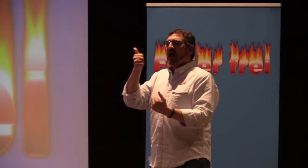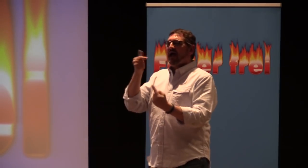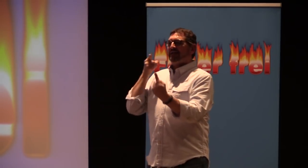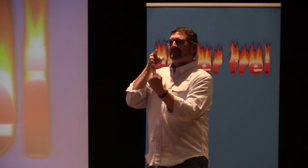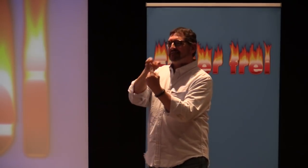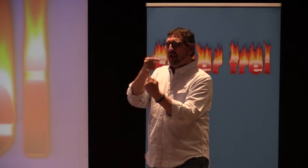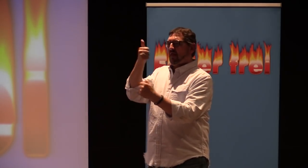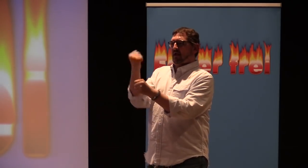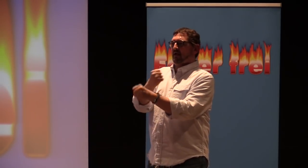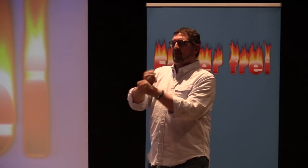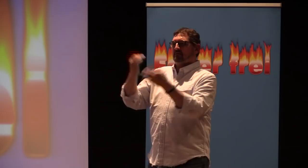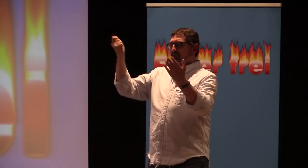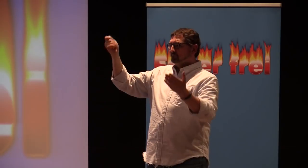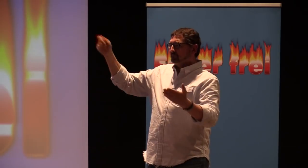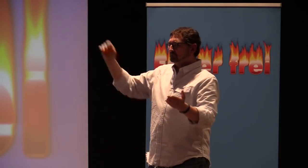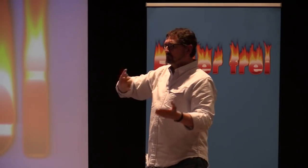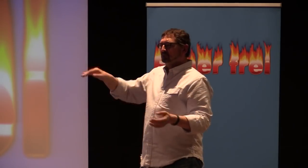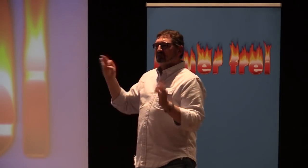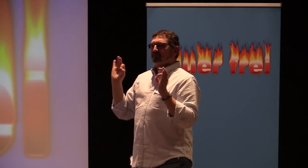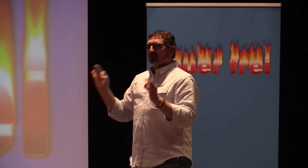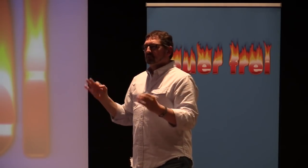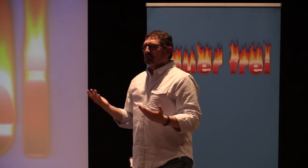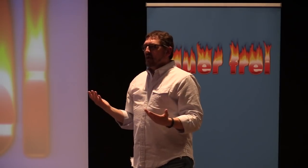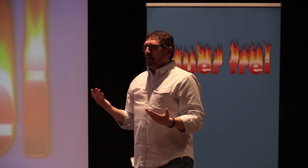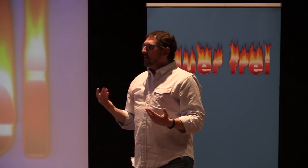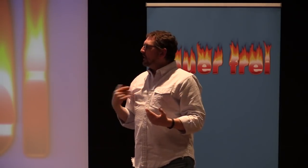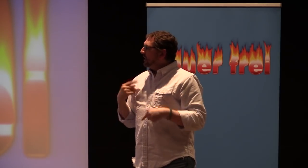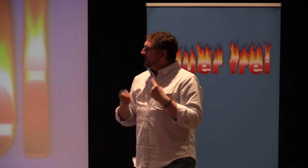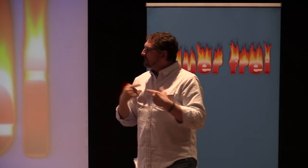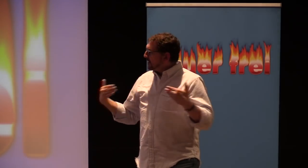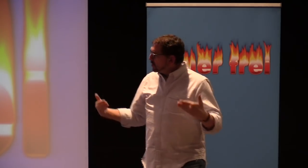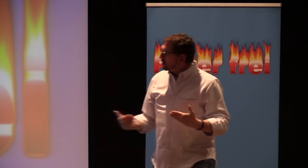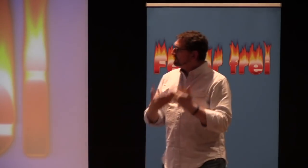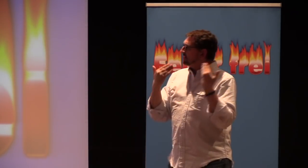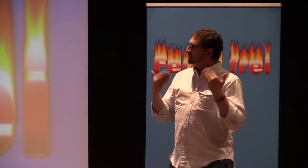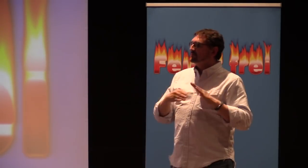läuft, 6 Monate oder so, und dann dieses Ehrenamt nicht mehr weiter ausgeführt wird.